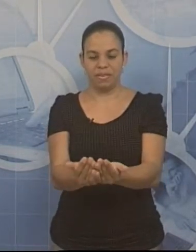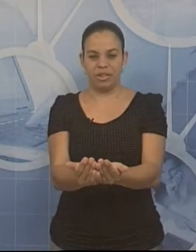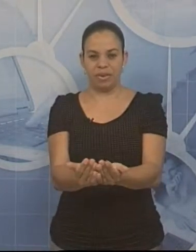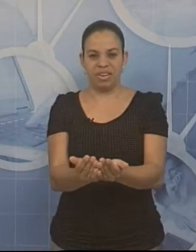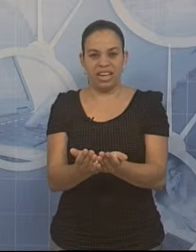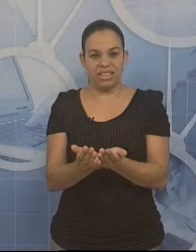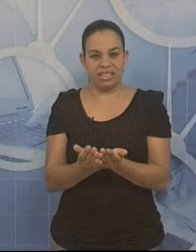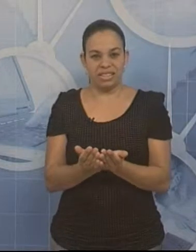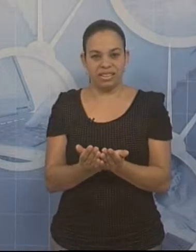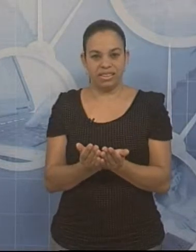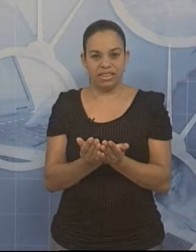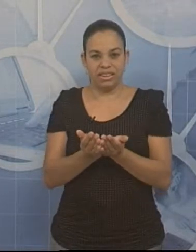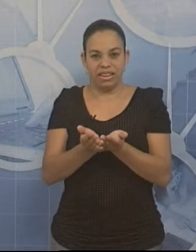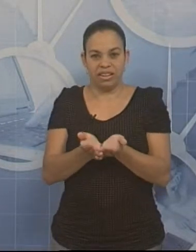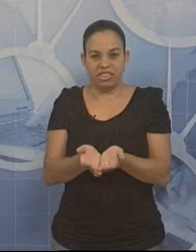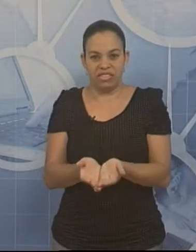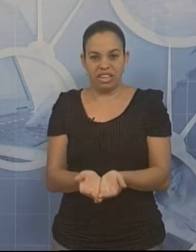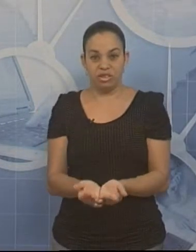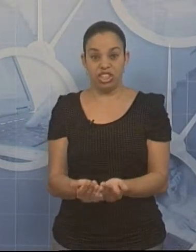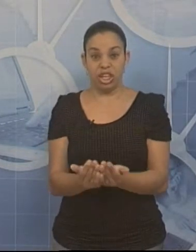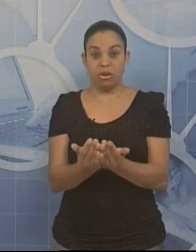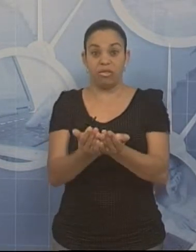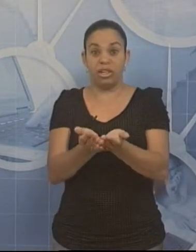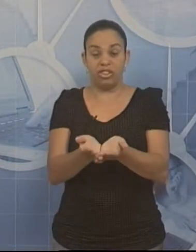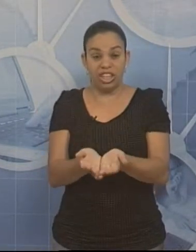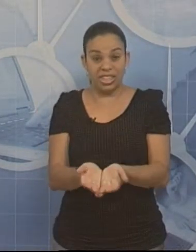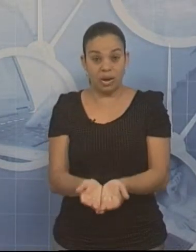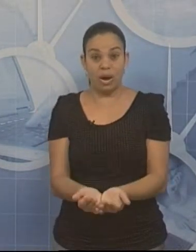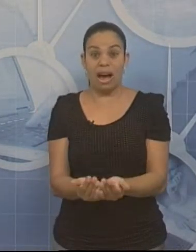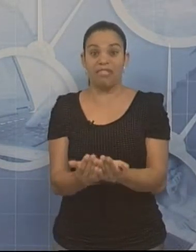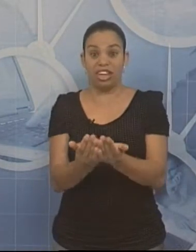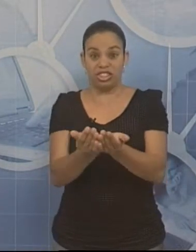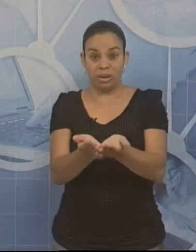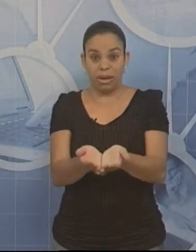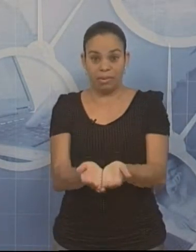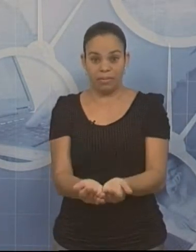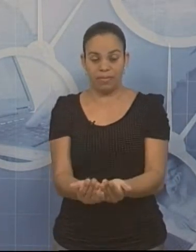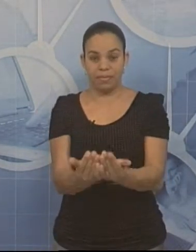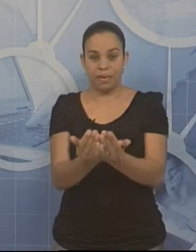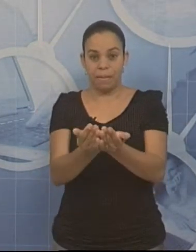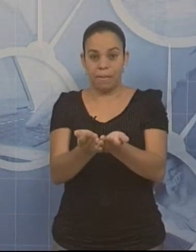mais uma vez você faz uma ligeiro movimento em direção à frente também barco